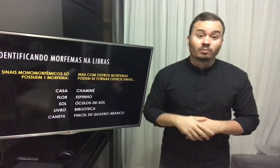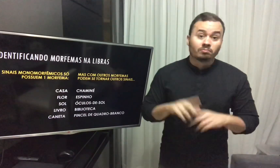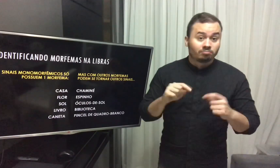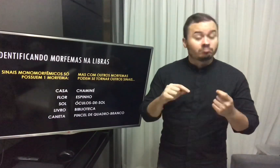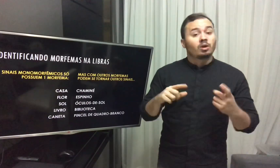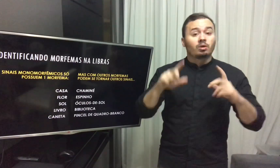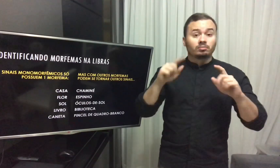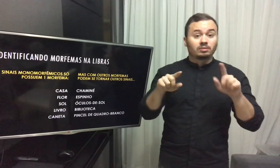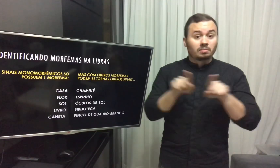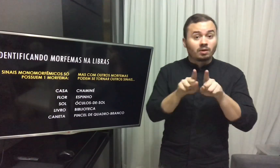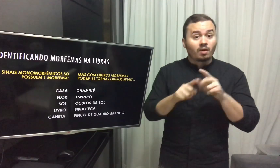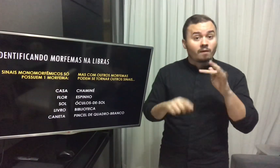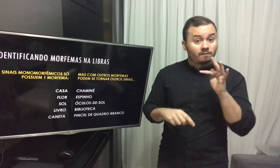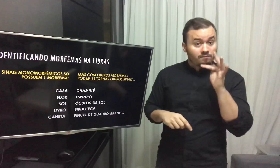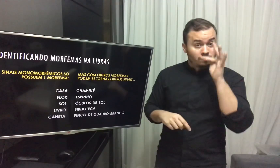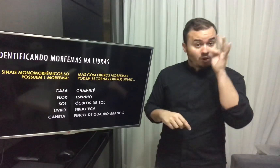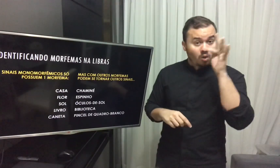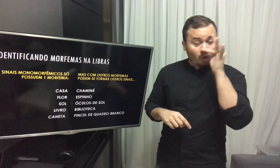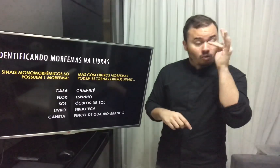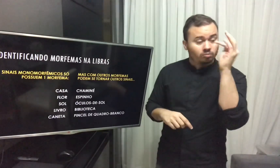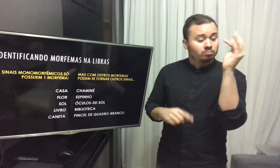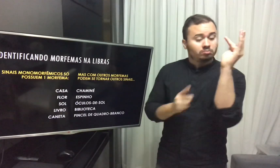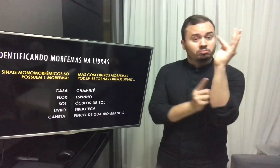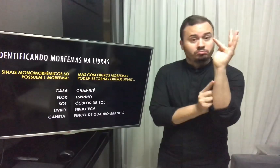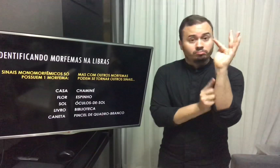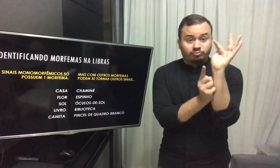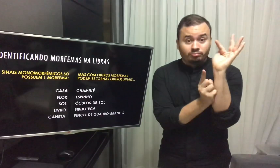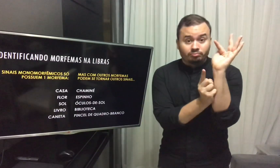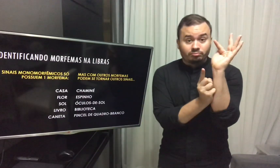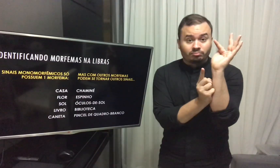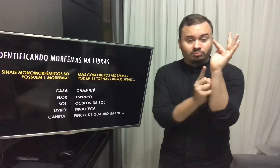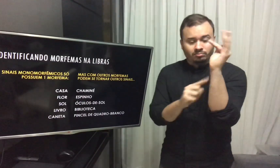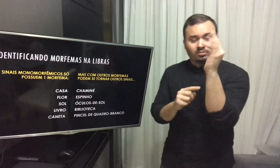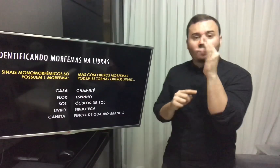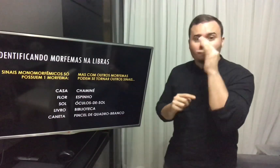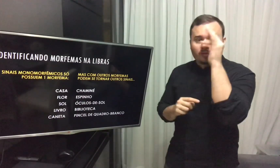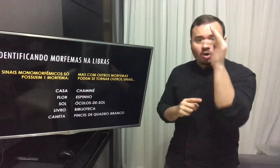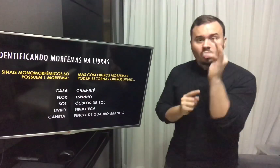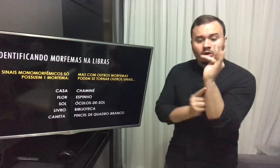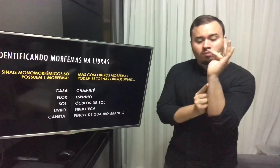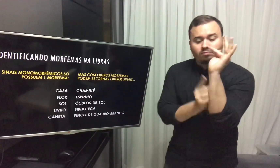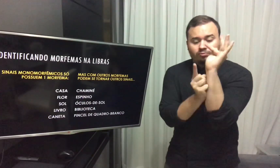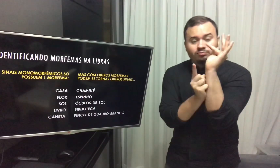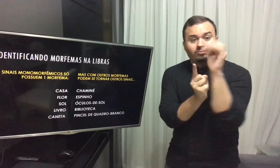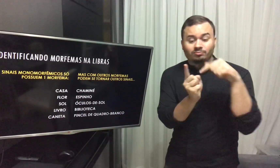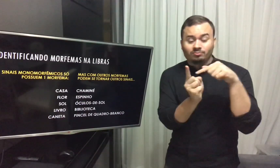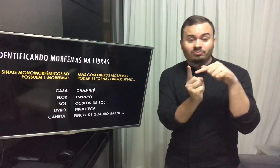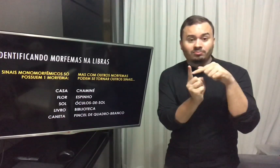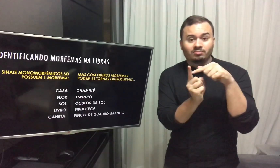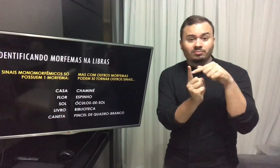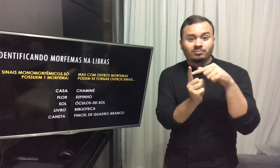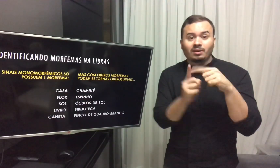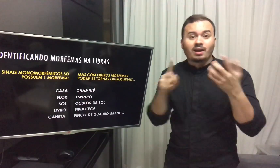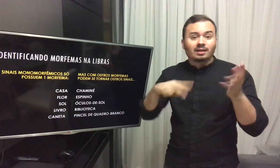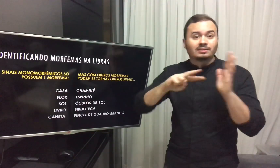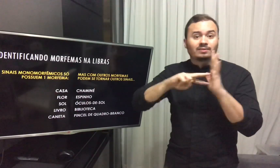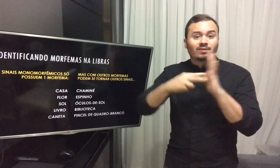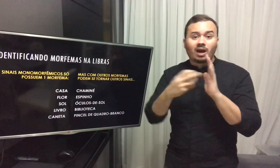Ou o sinal de espinho, eu posso fazer o sinal de flor e posso fazer depois esse segundo sinal,